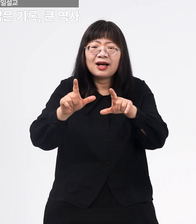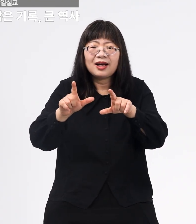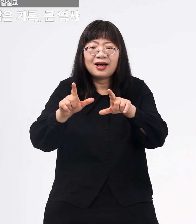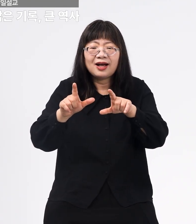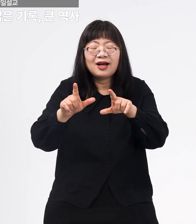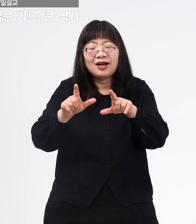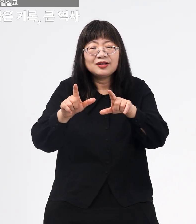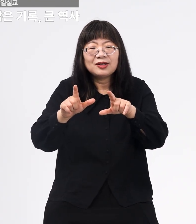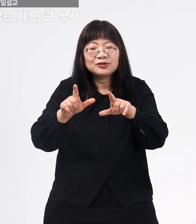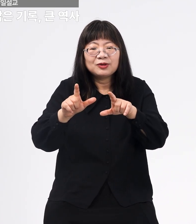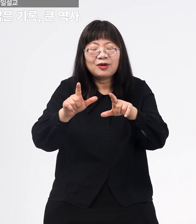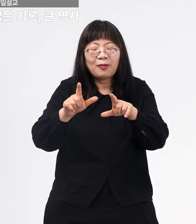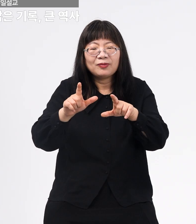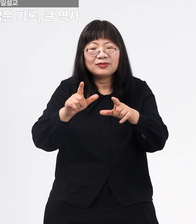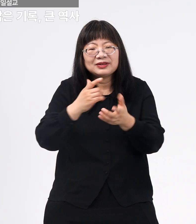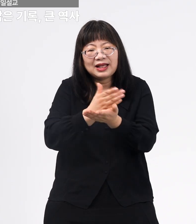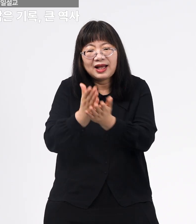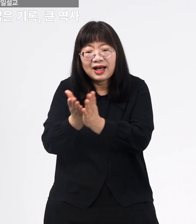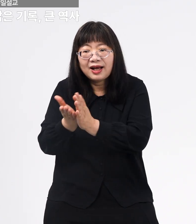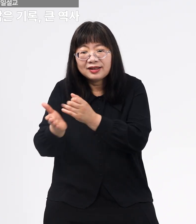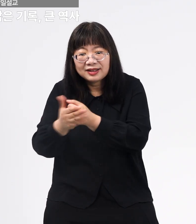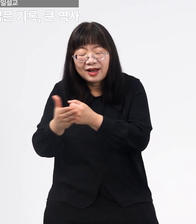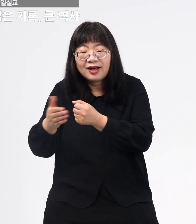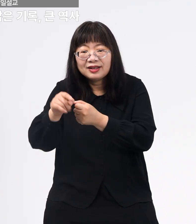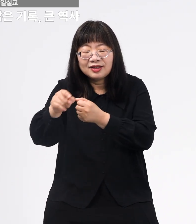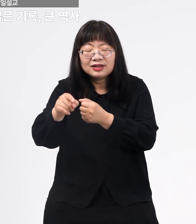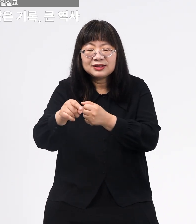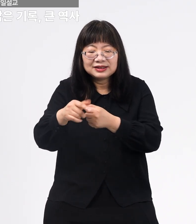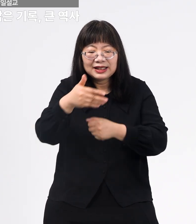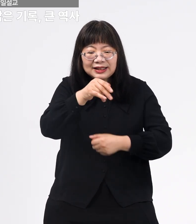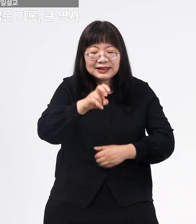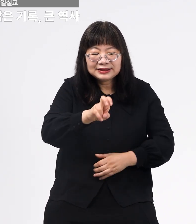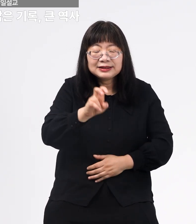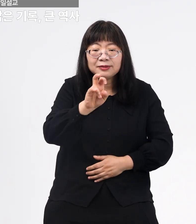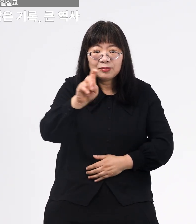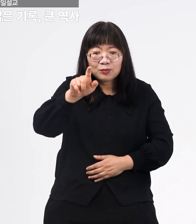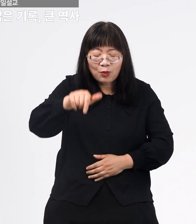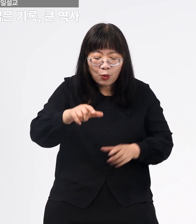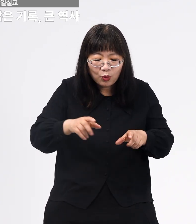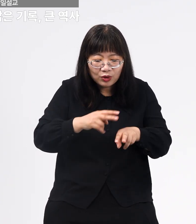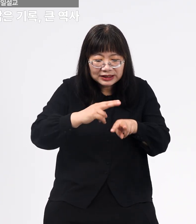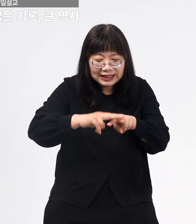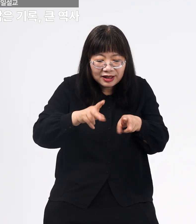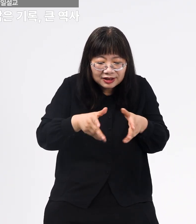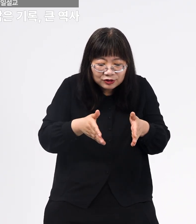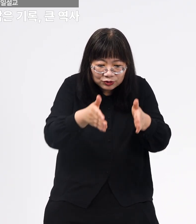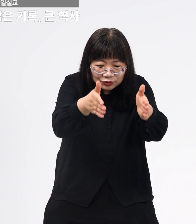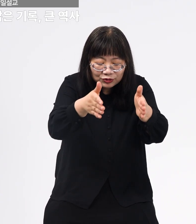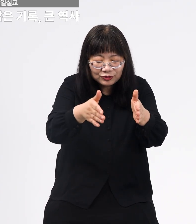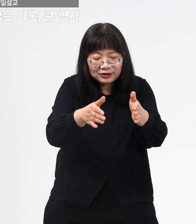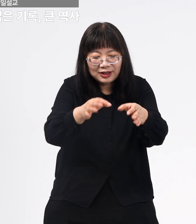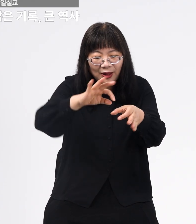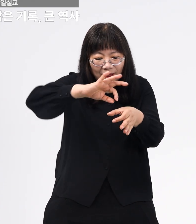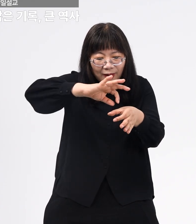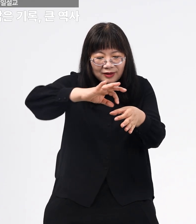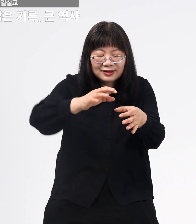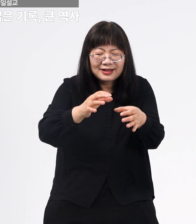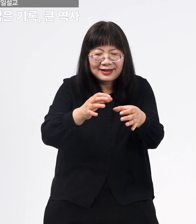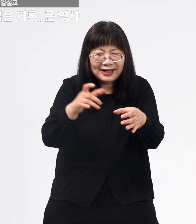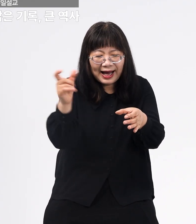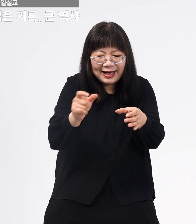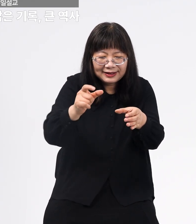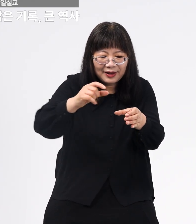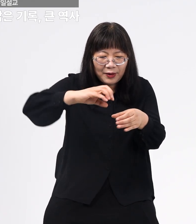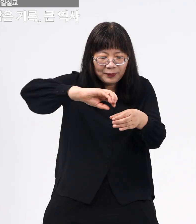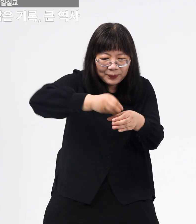해주는 볼트가 있습니다. 그 장로님이 그거를 계속 생산해내는 거예요.